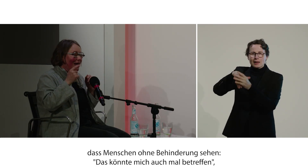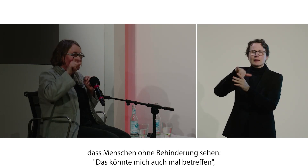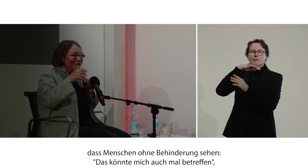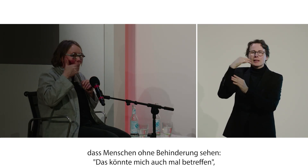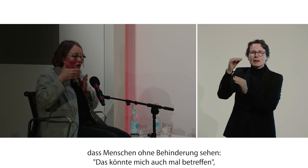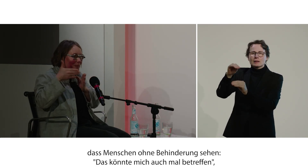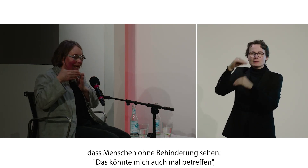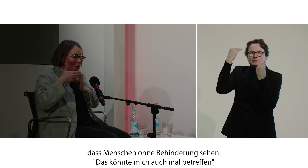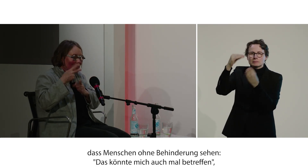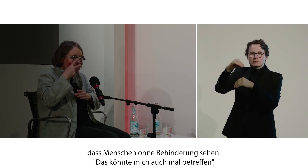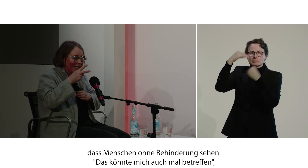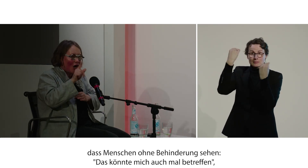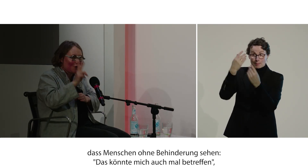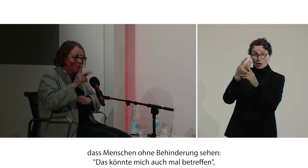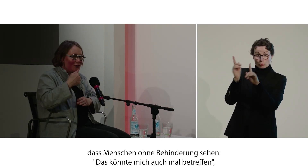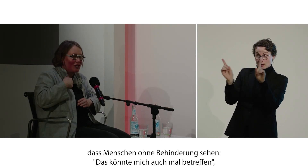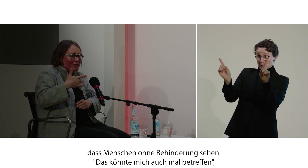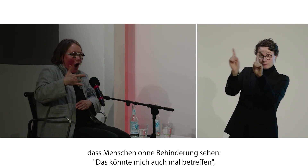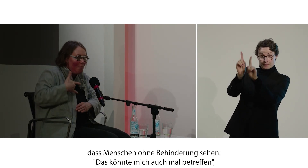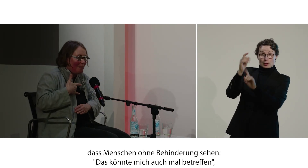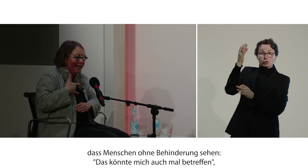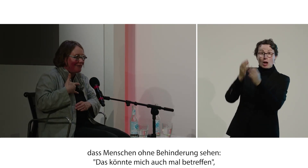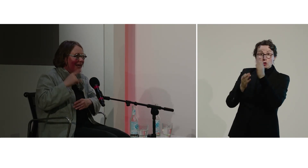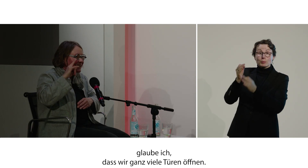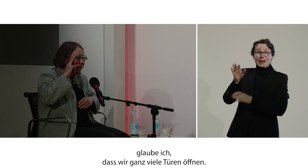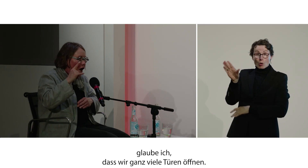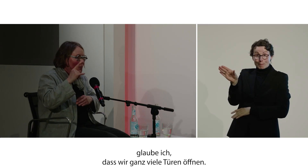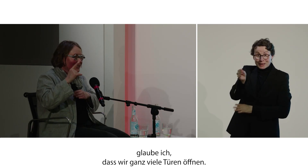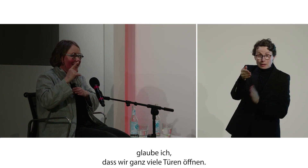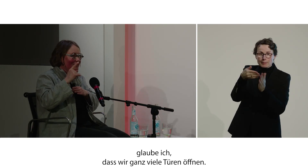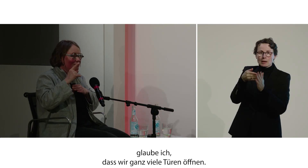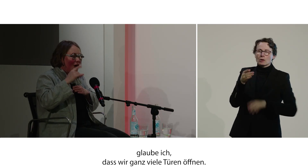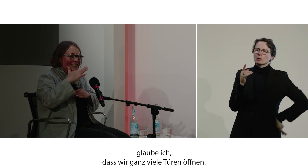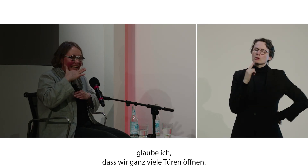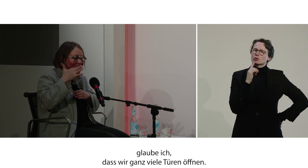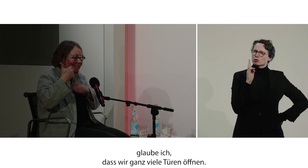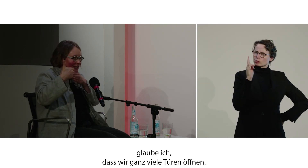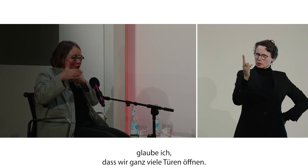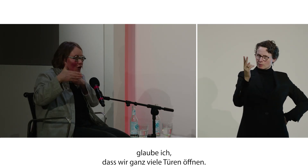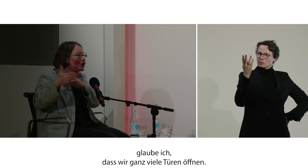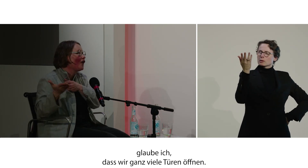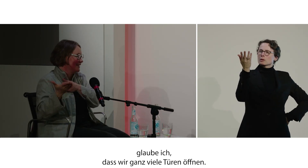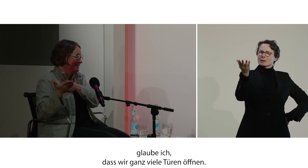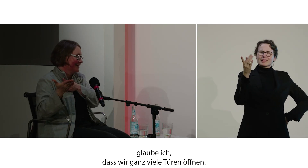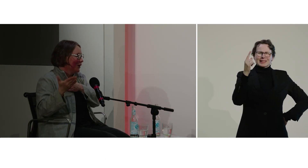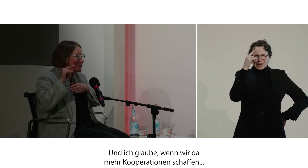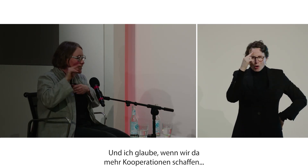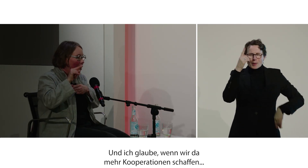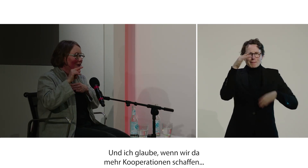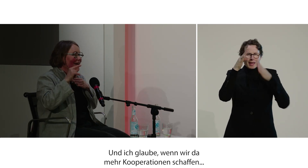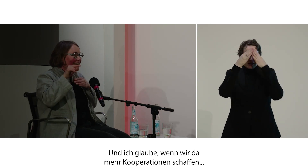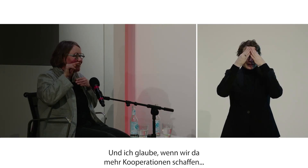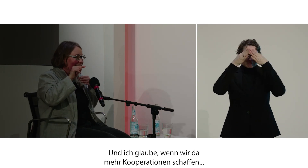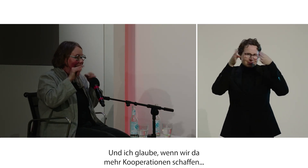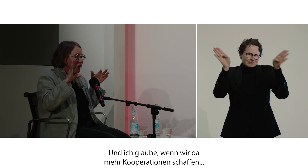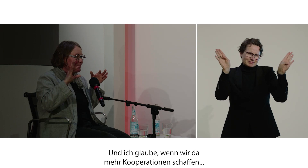dass die Menschen ohne Behinderung dann sehen, ach stimmt, das könnte mich ja auch mal betreffen, dann glaube ich, dass wir plötzlich ganz, ganz viele Türen öffnen. Und ich